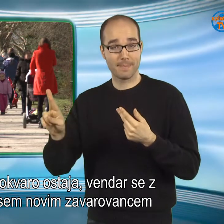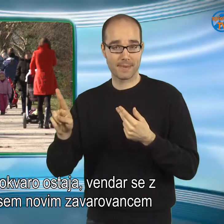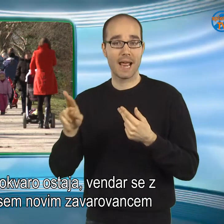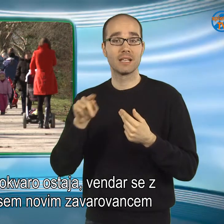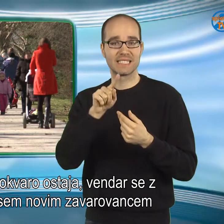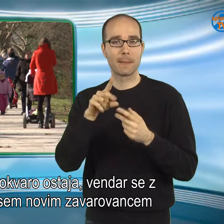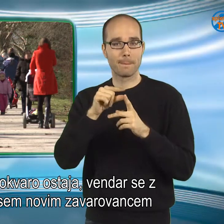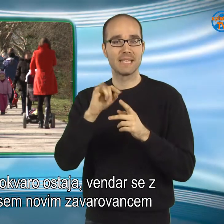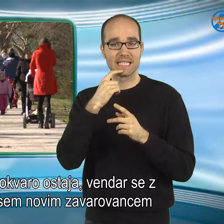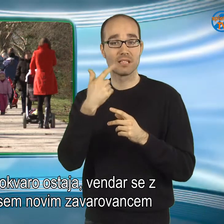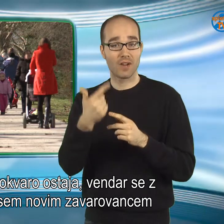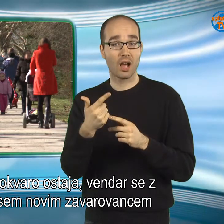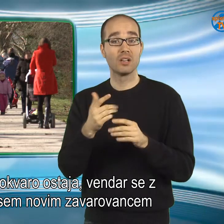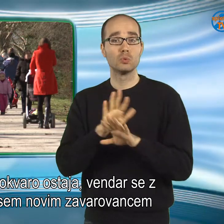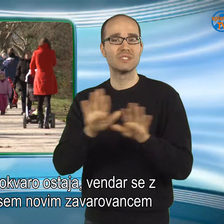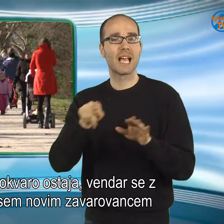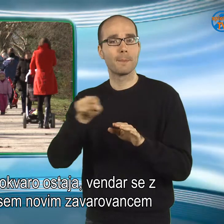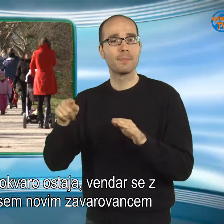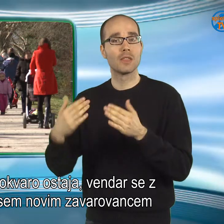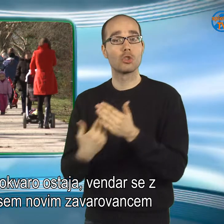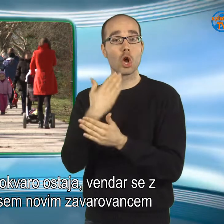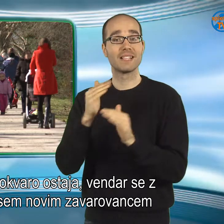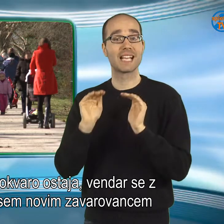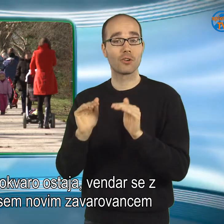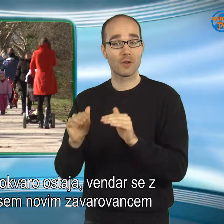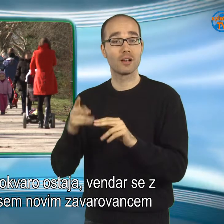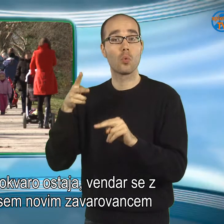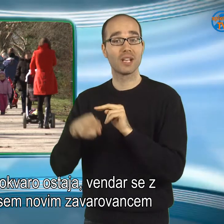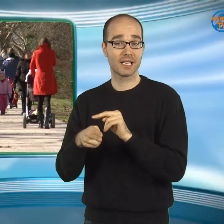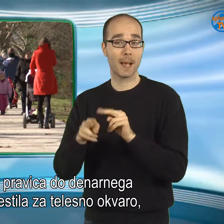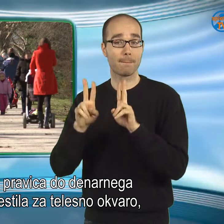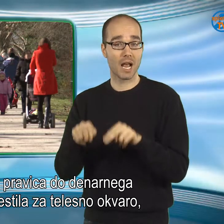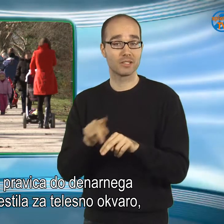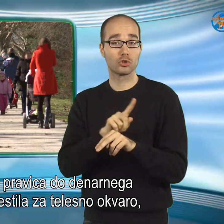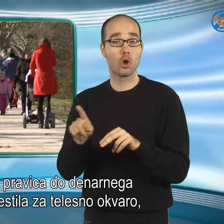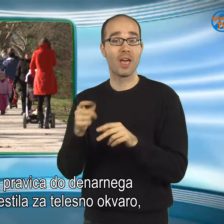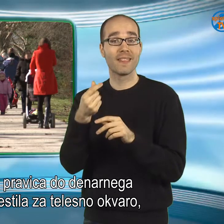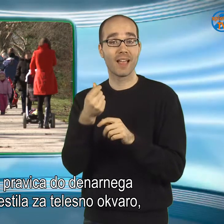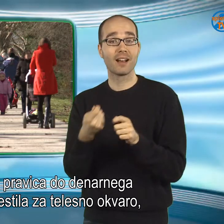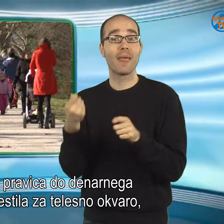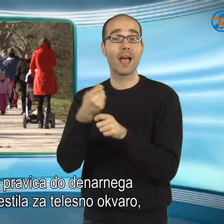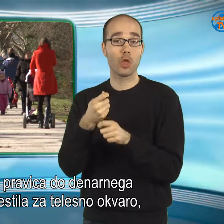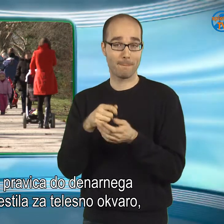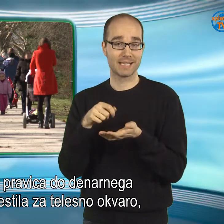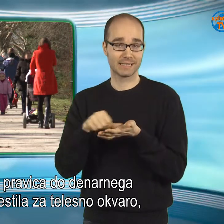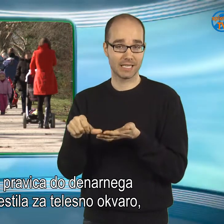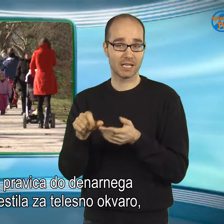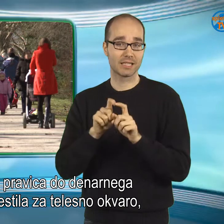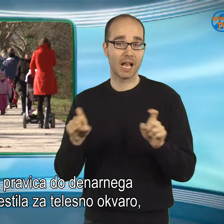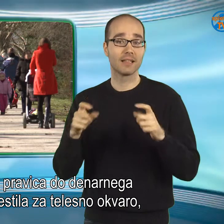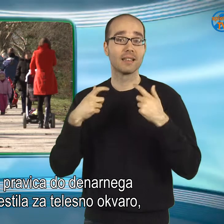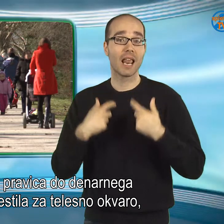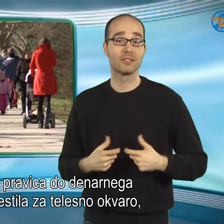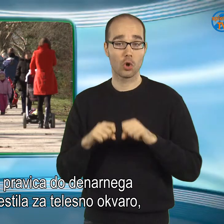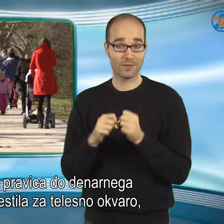ukinja pravica do denarnega nadomestila za telesno okvaro, obstoječim zavarovancem pa se ohrani.